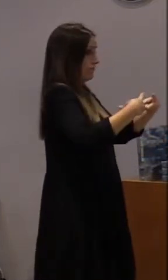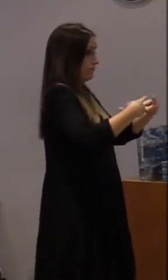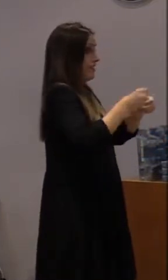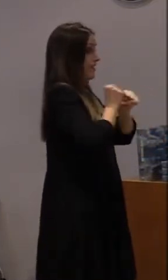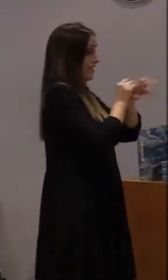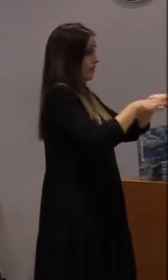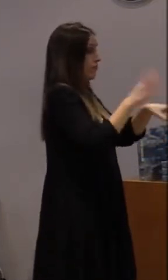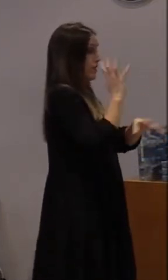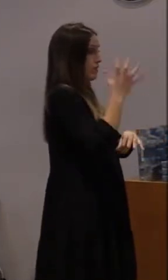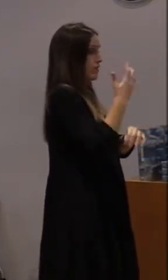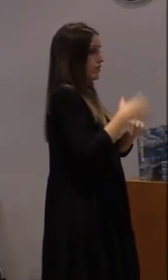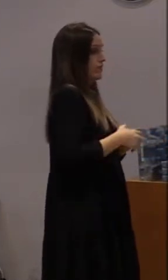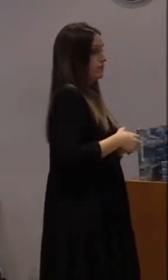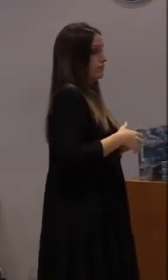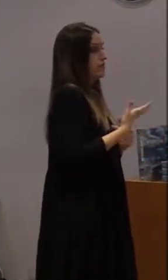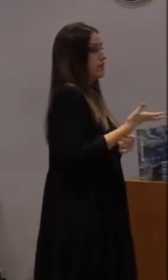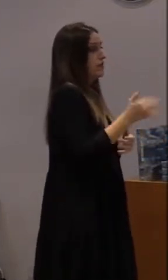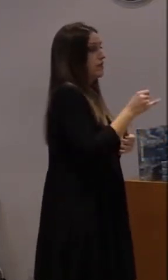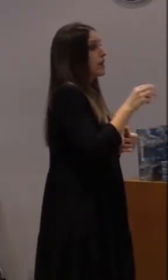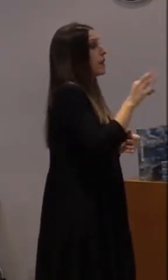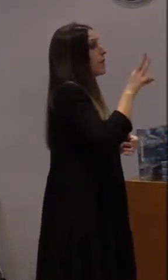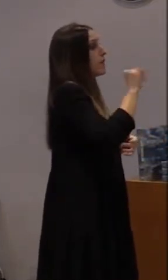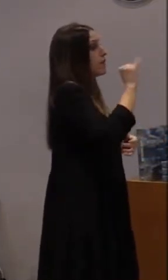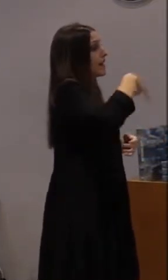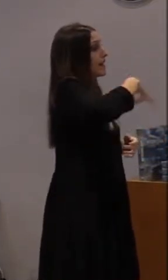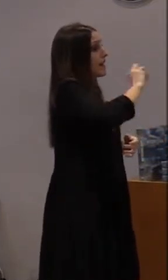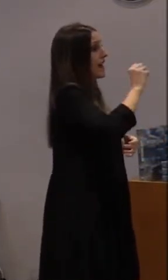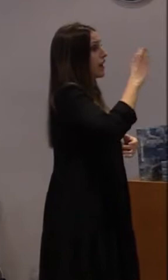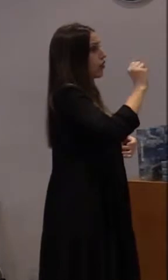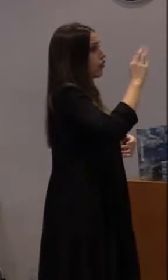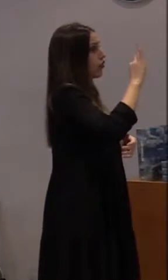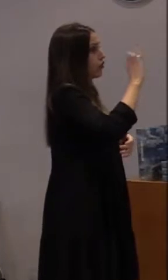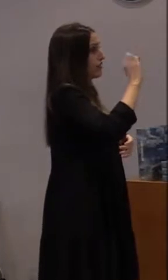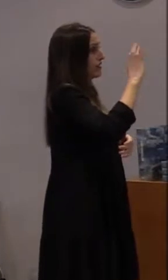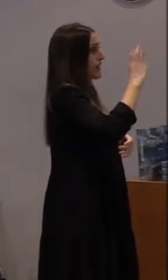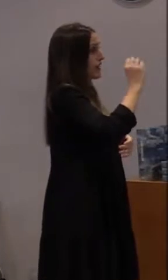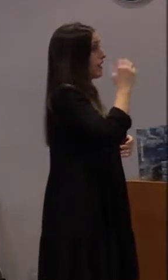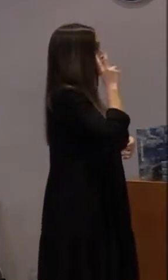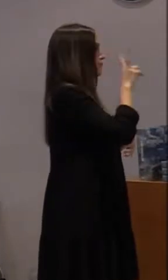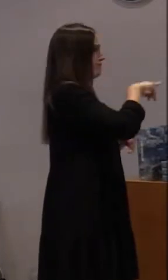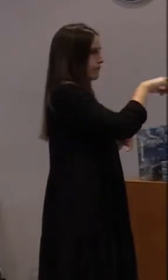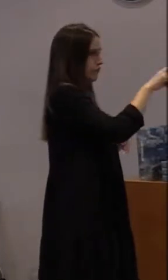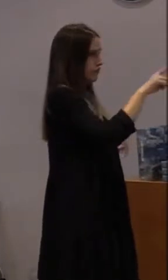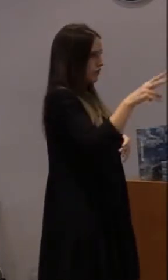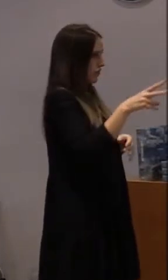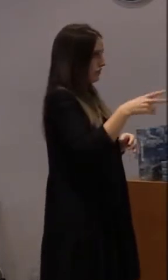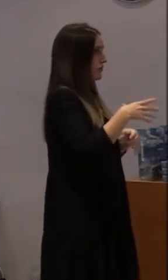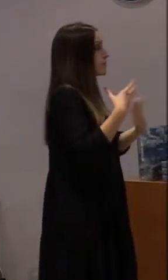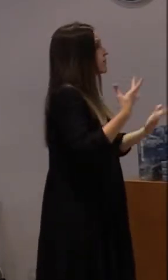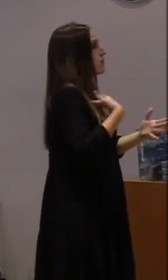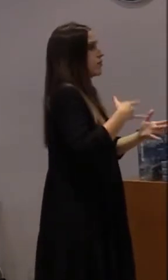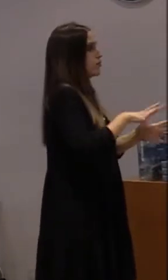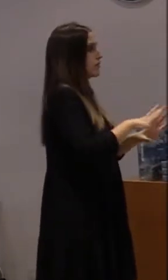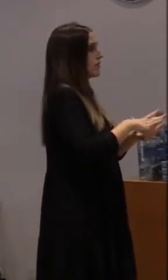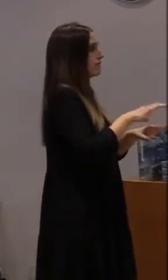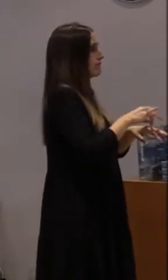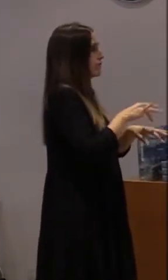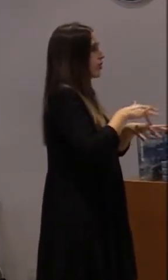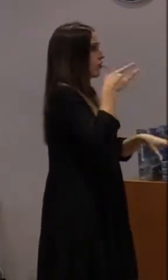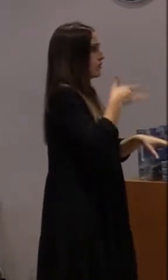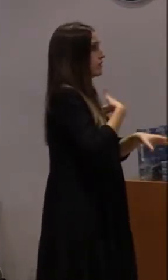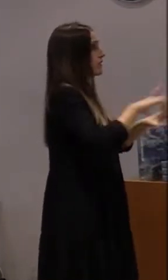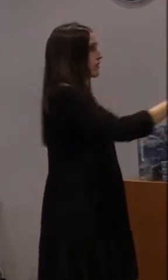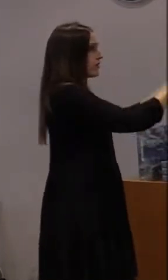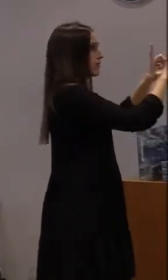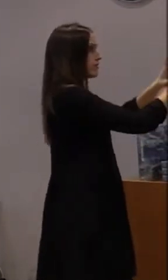mi sección favorita, que es la Pinacoteca Meteorológica. Es una verdadera Joya, donde nos va mostrando cuadro a